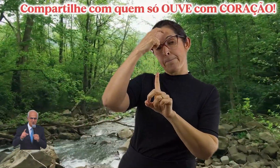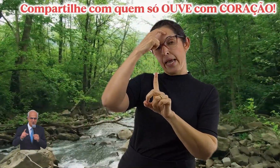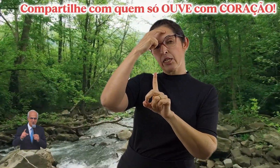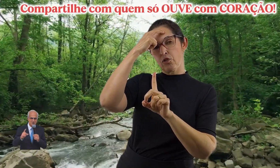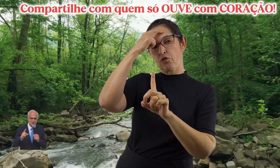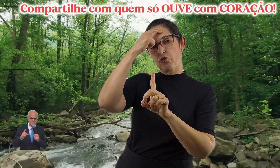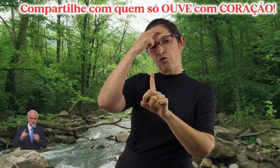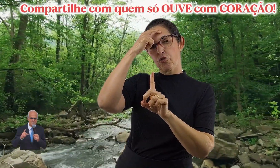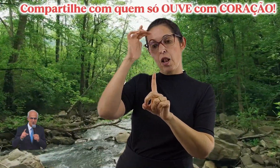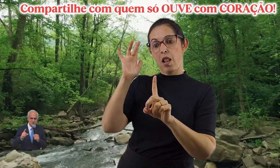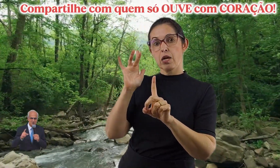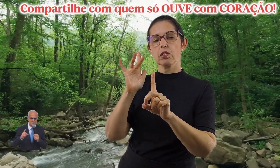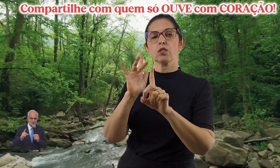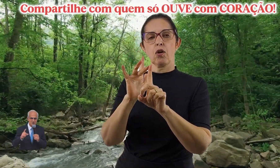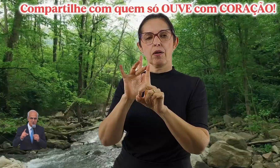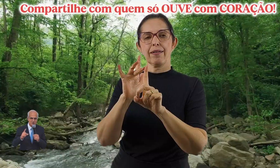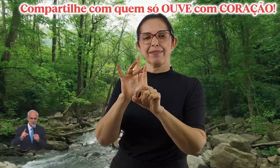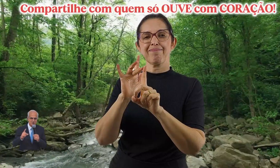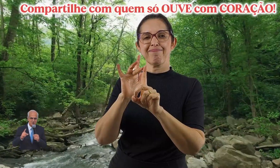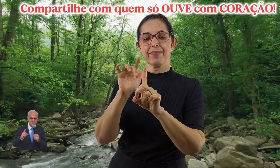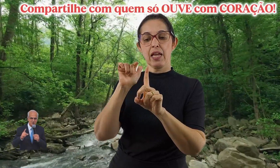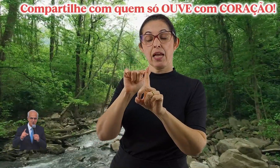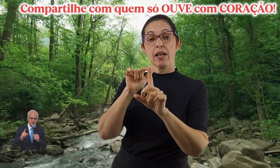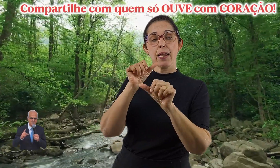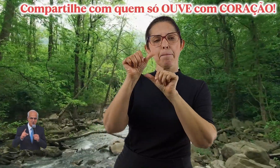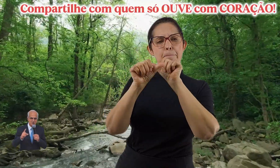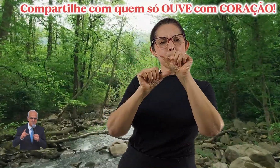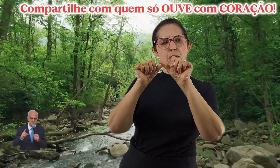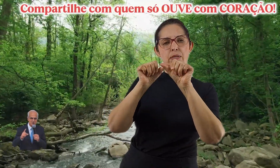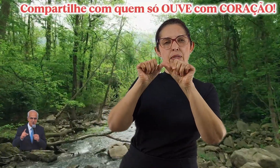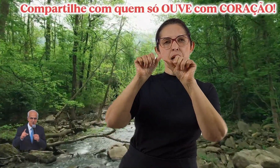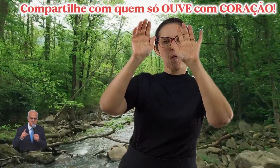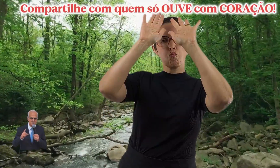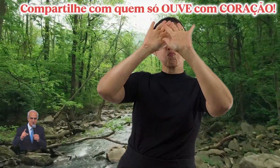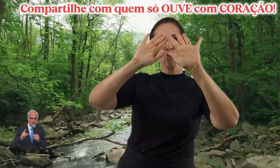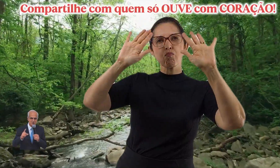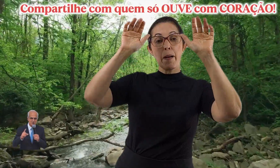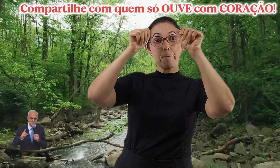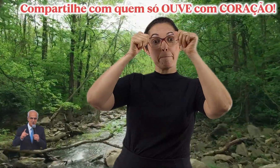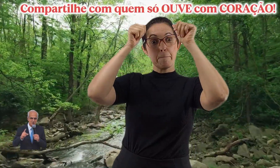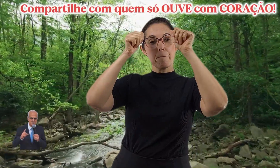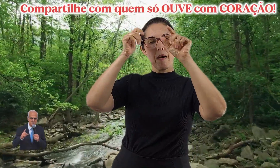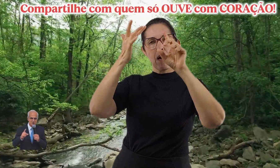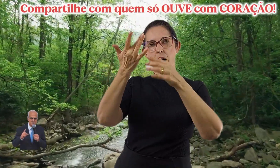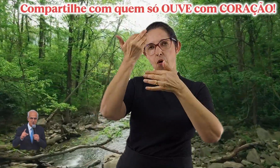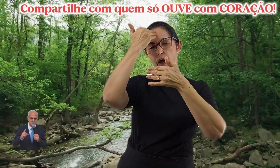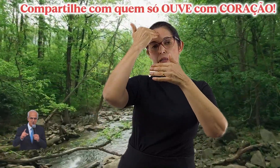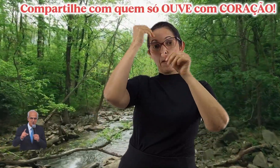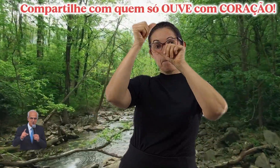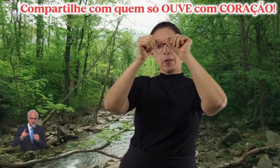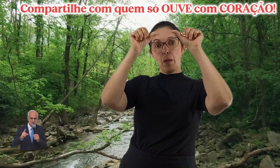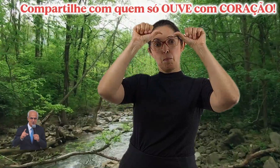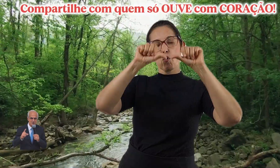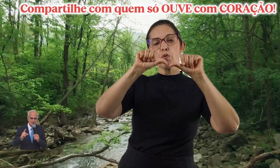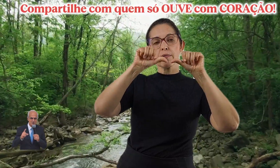conversações fazem o quê? Corrompem os bons costumes. Você está lá diante de uma